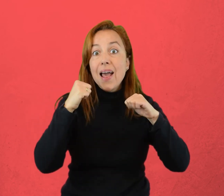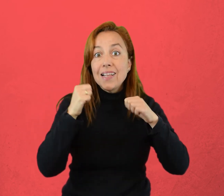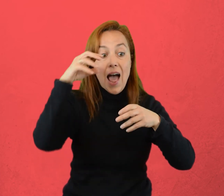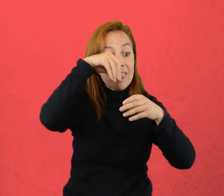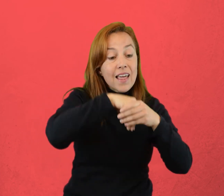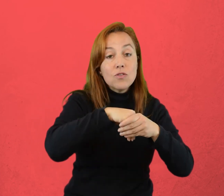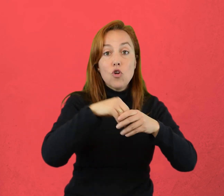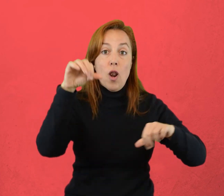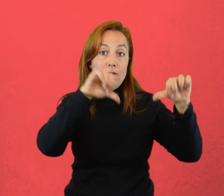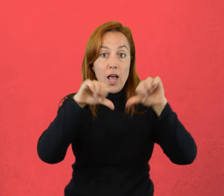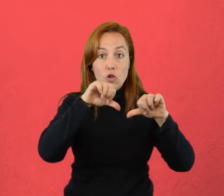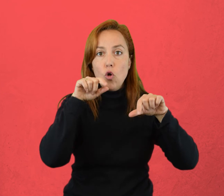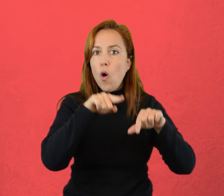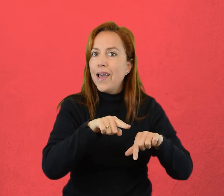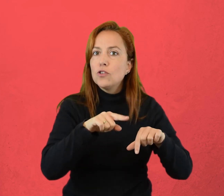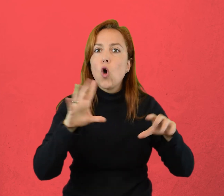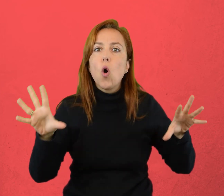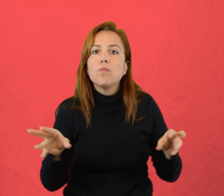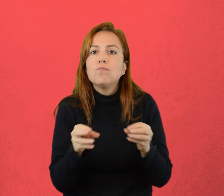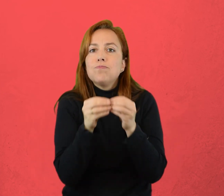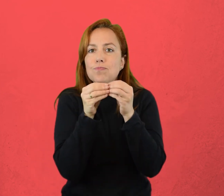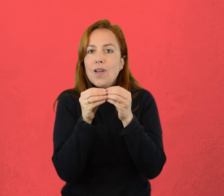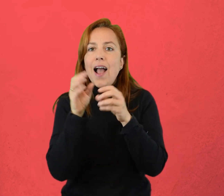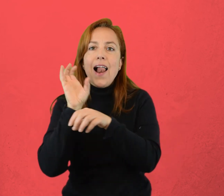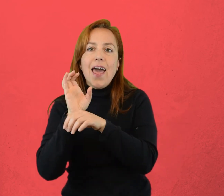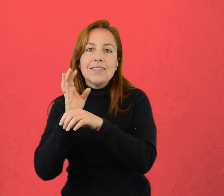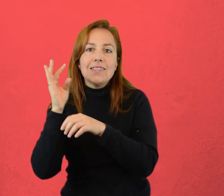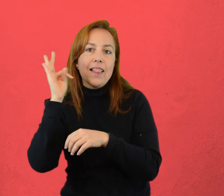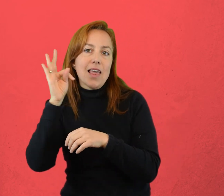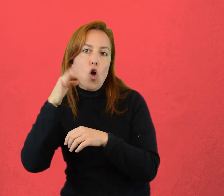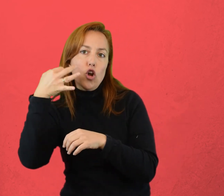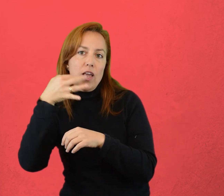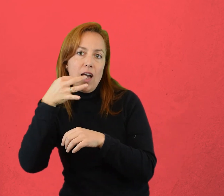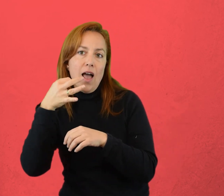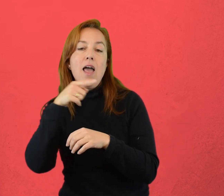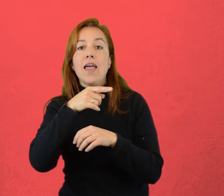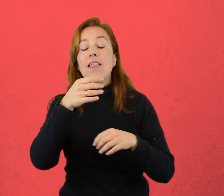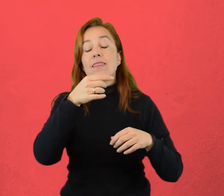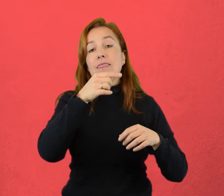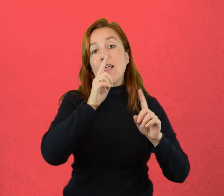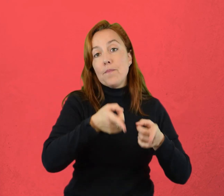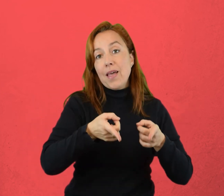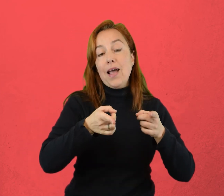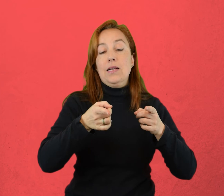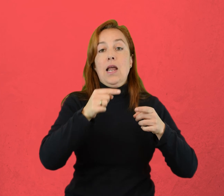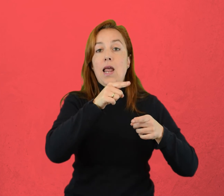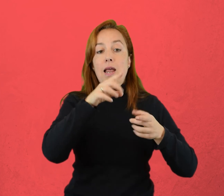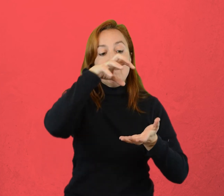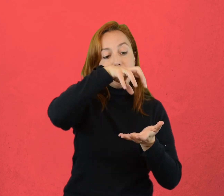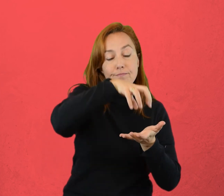laboratorio constituyen un material complementario de las clases teóricas y que contribuirán a que los alumnos